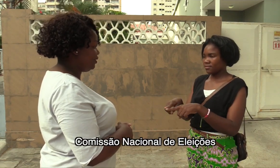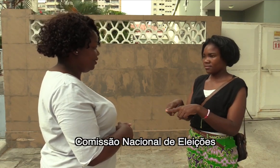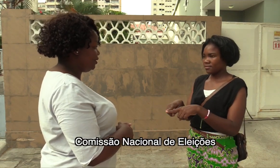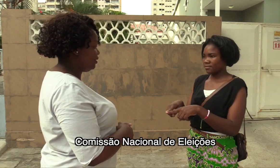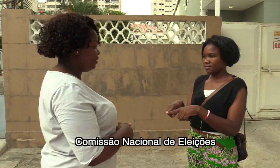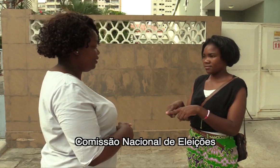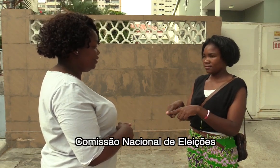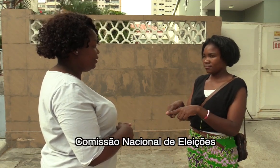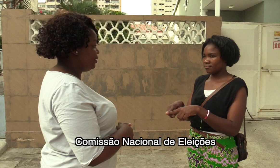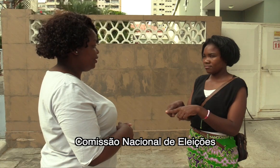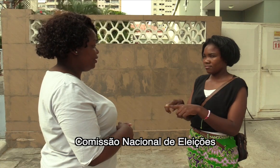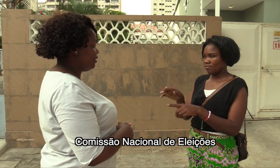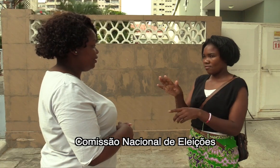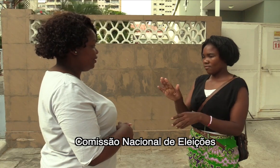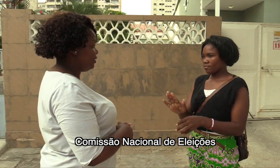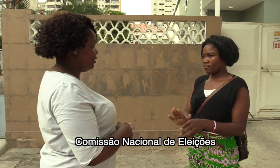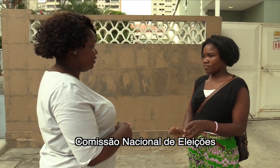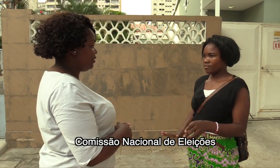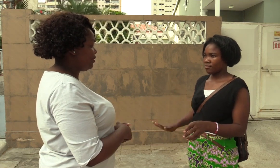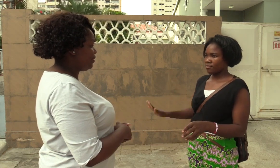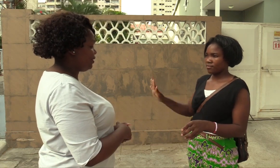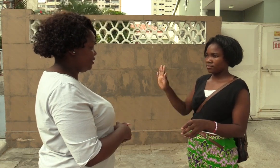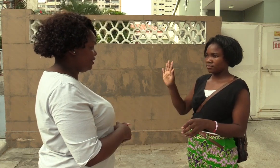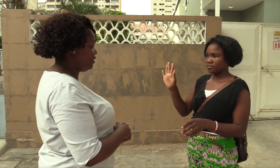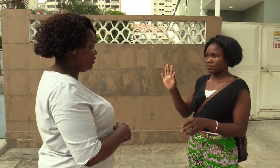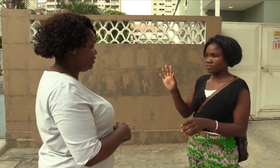Comissão Nacional de Eleições.